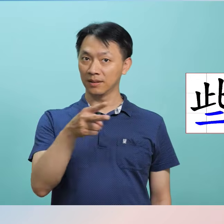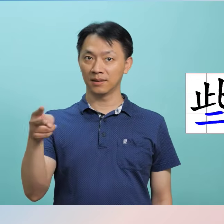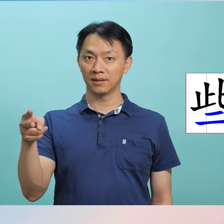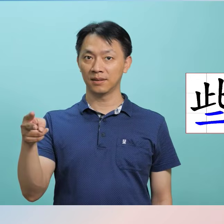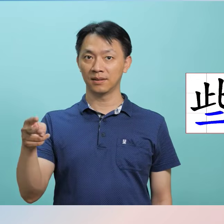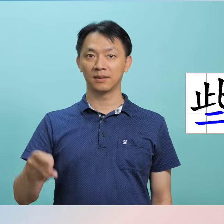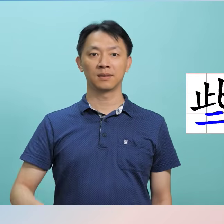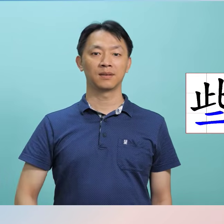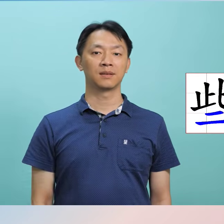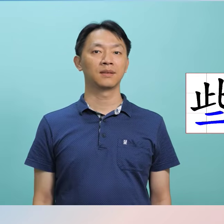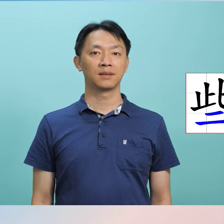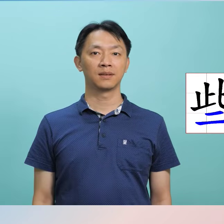西